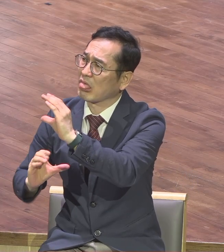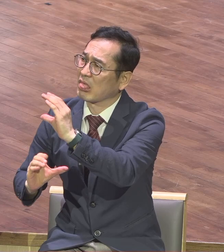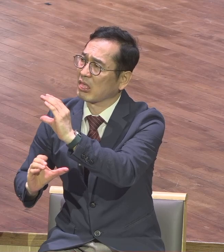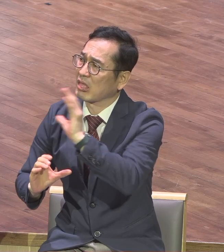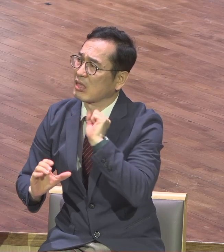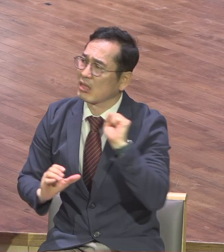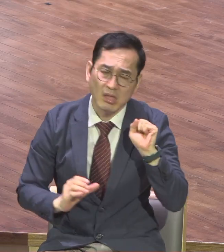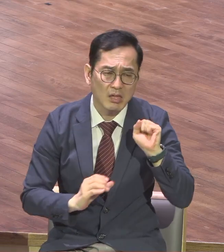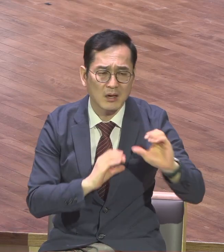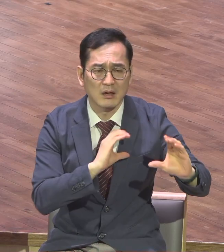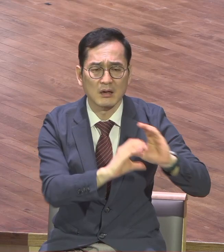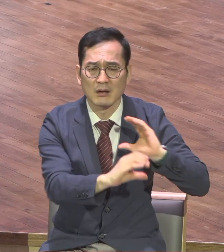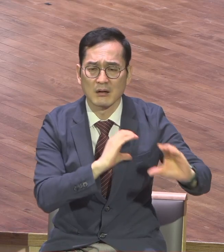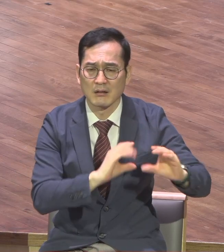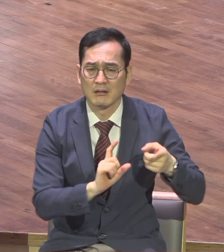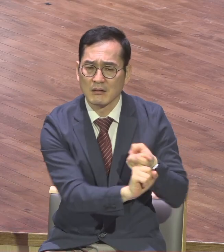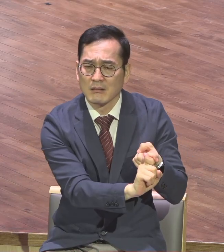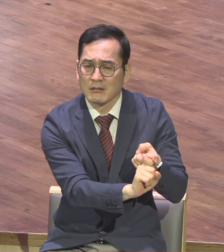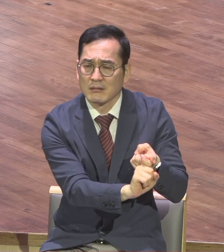그야말로 그 귀신들과